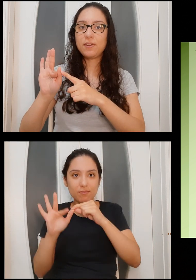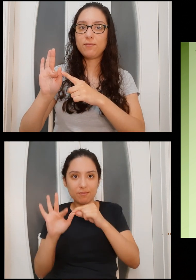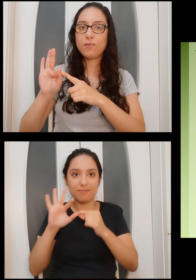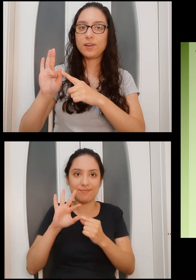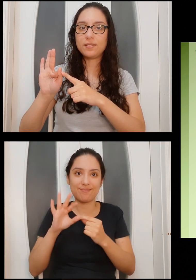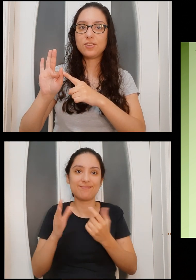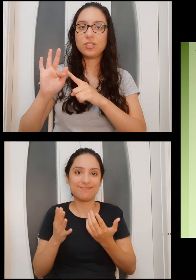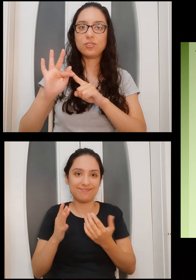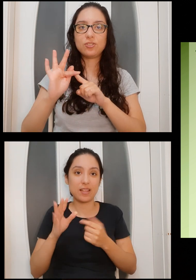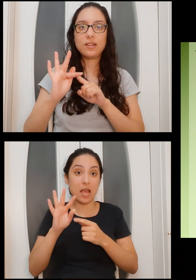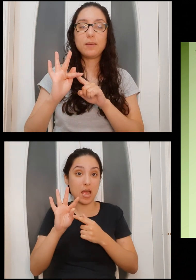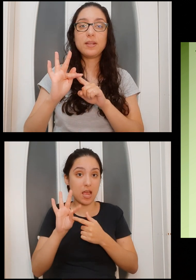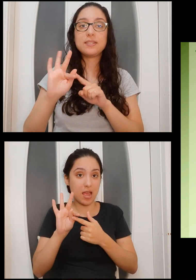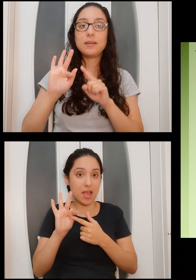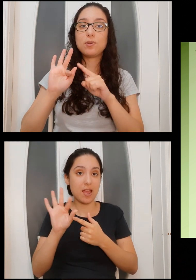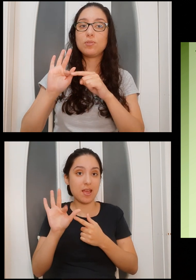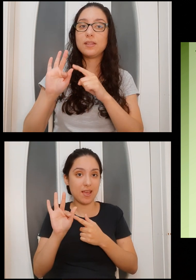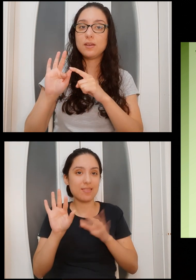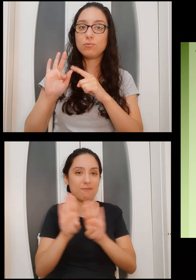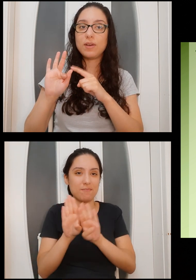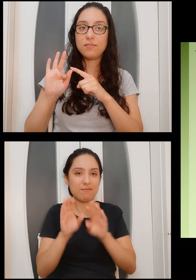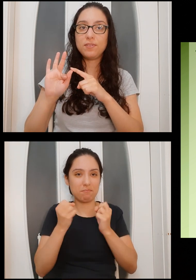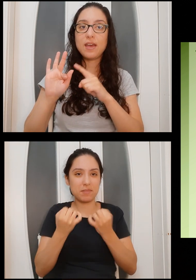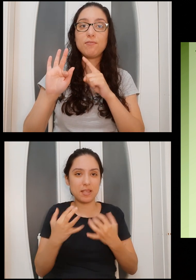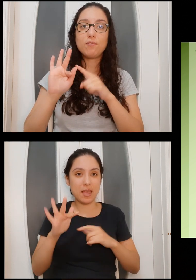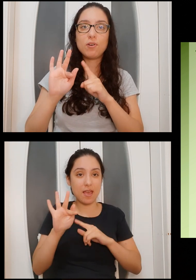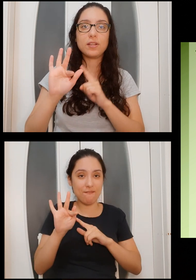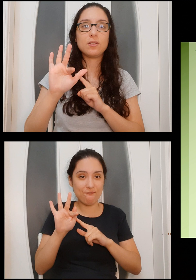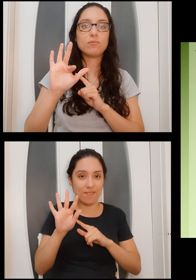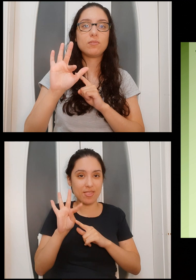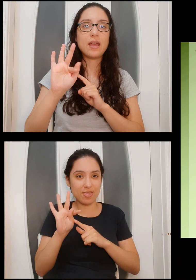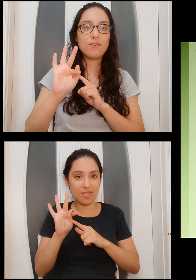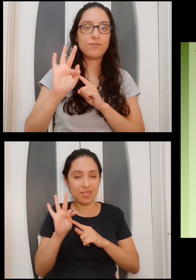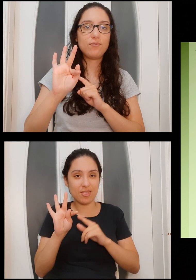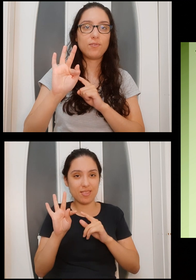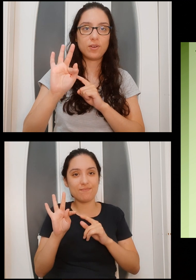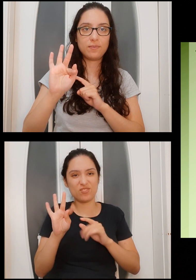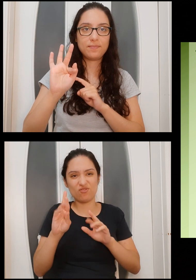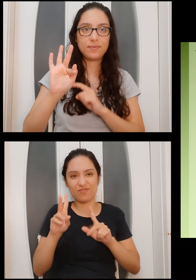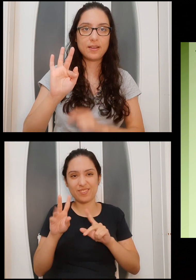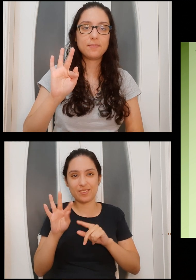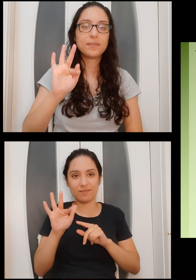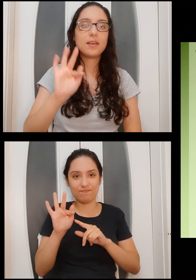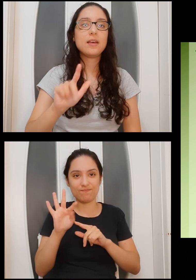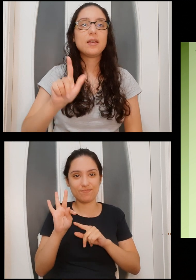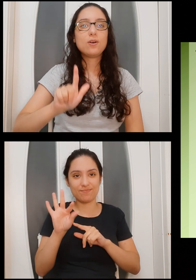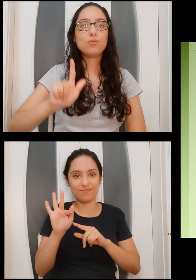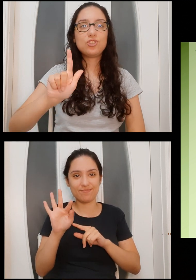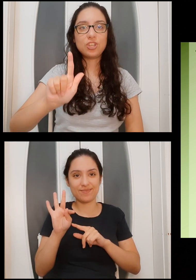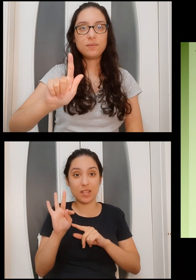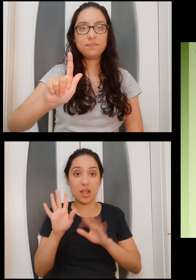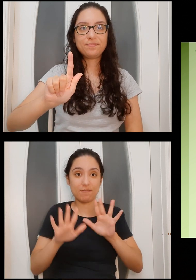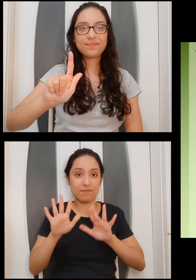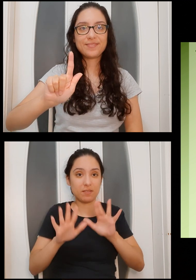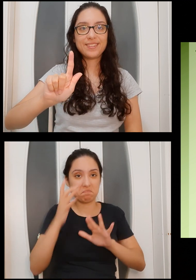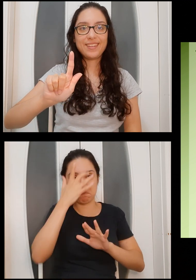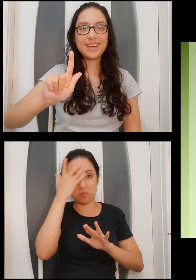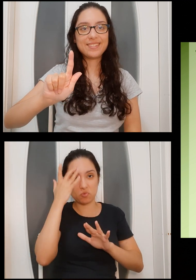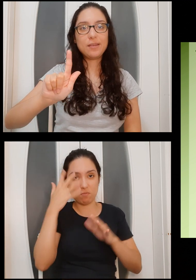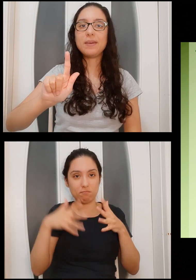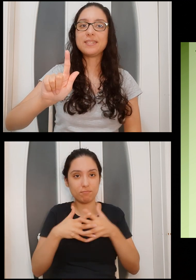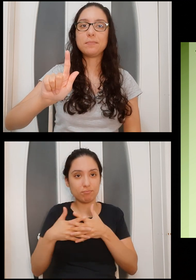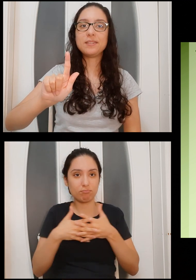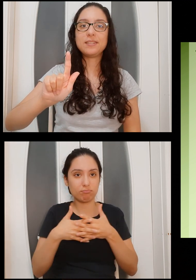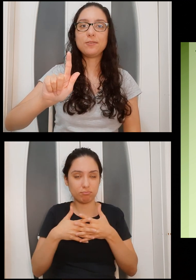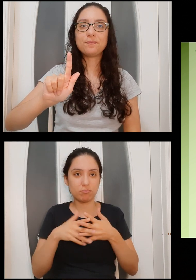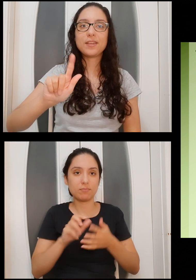fica pra fora, tá, gente? Lembrem sempre que o dedão no F é fora, então F fora, tá? O G, que é